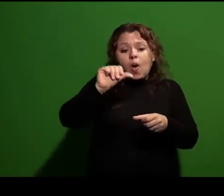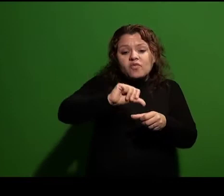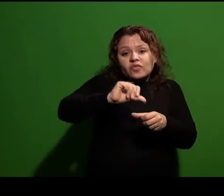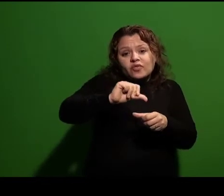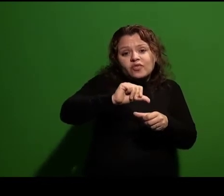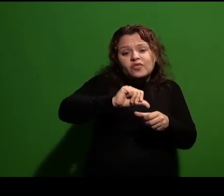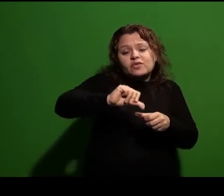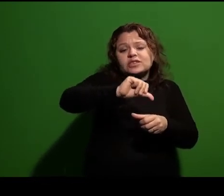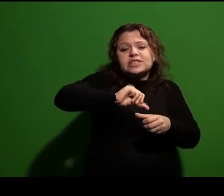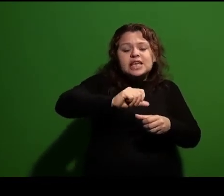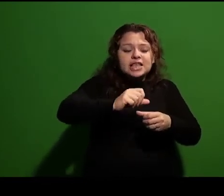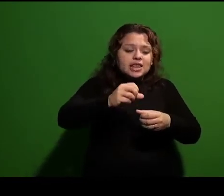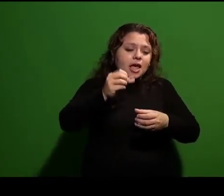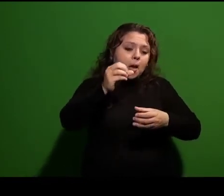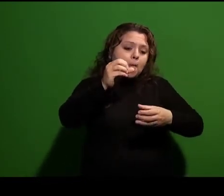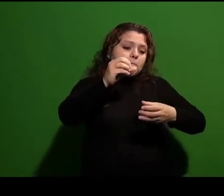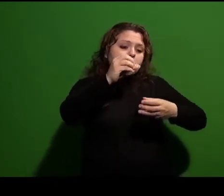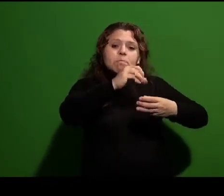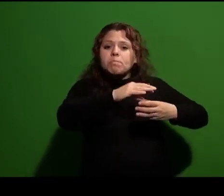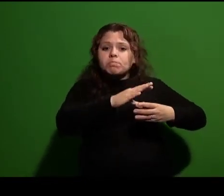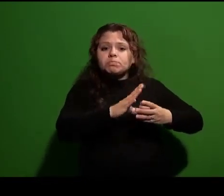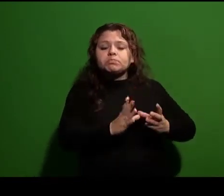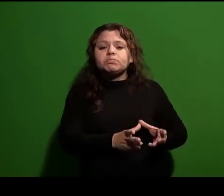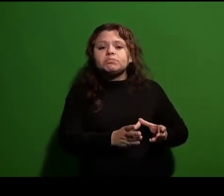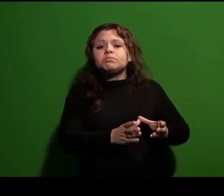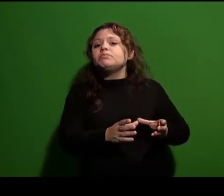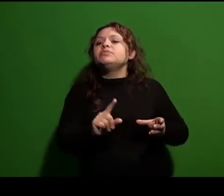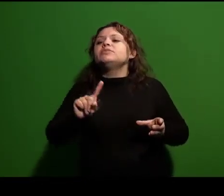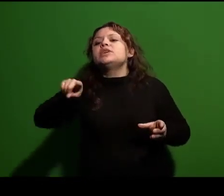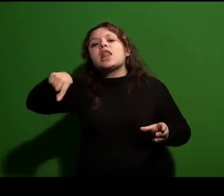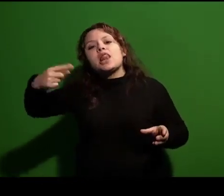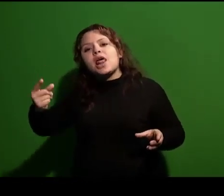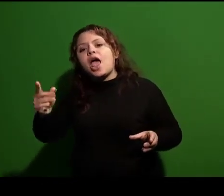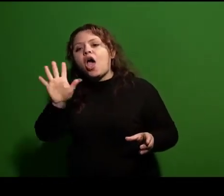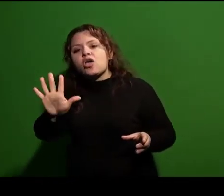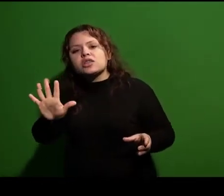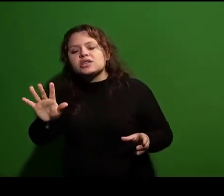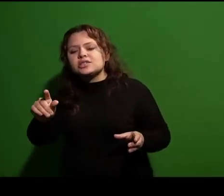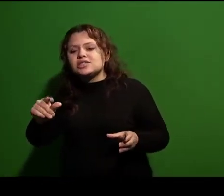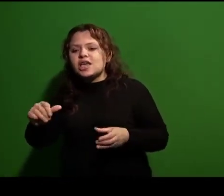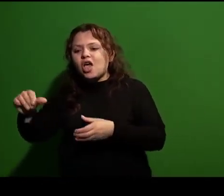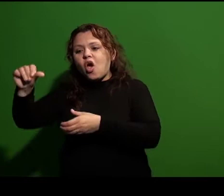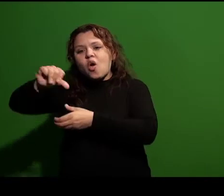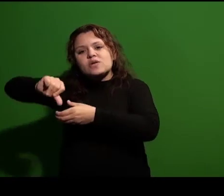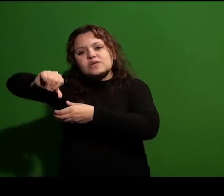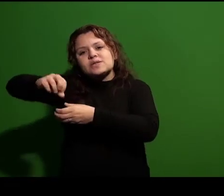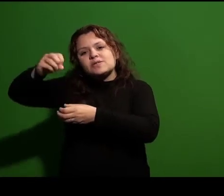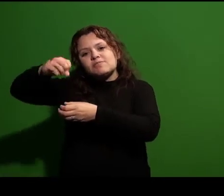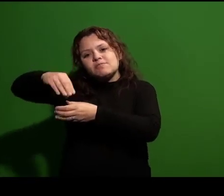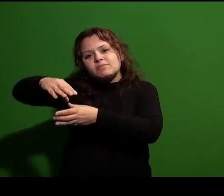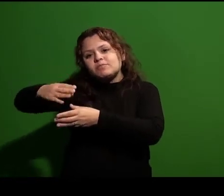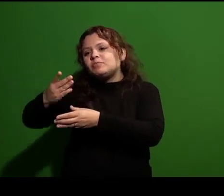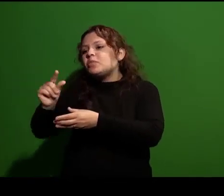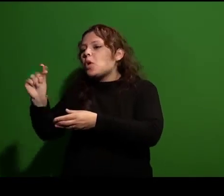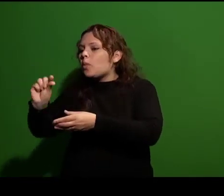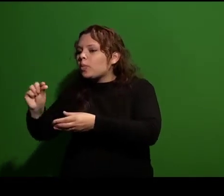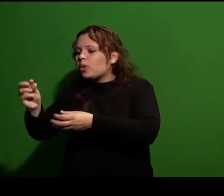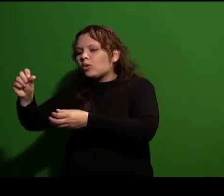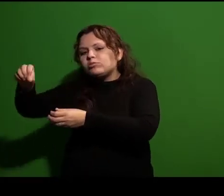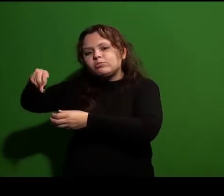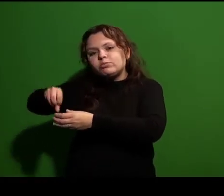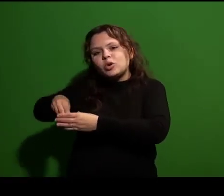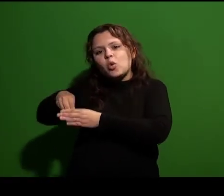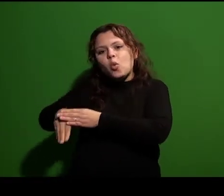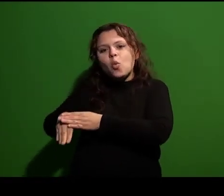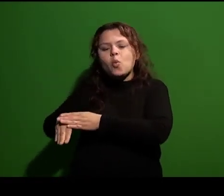tomando sus lámparas, no tomaron consigo aceite. Mas las prudentes tomaron aceite en sus vasos, juntamente con sus